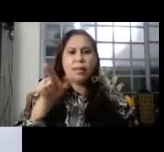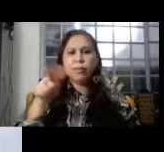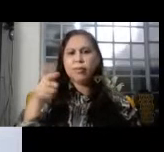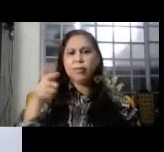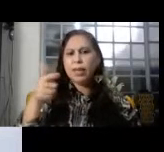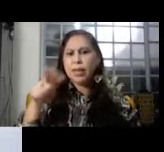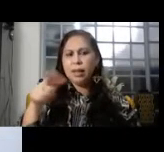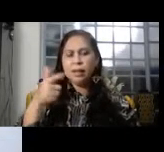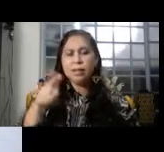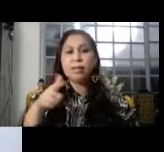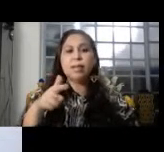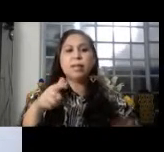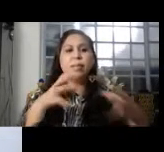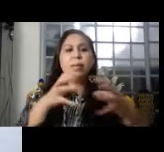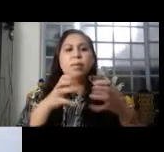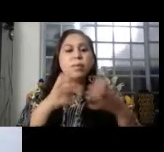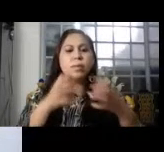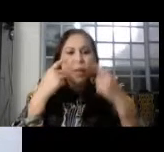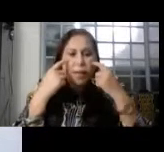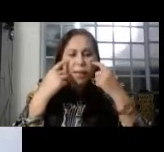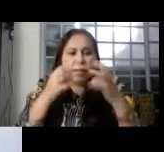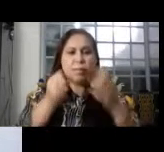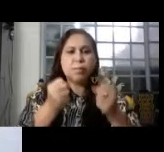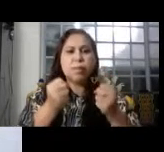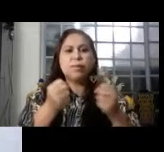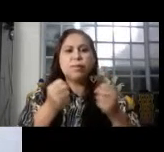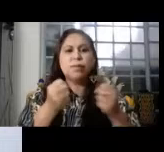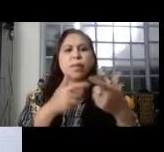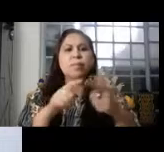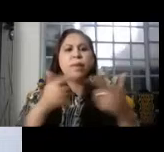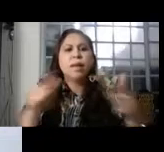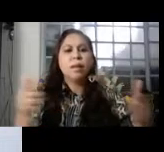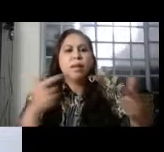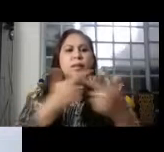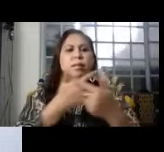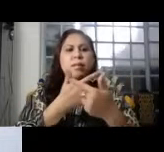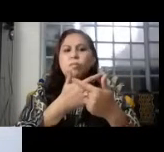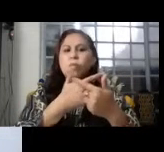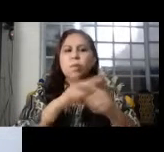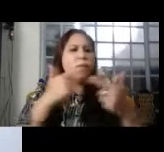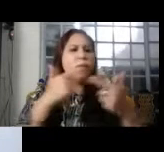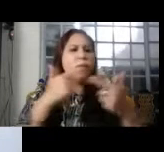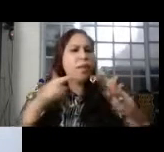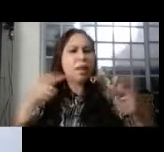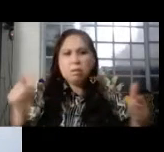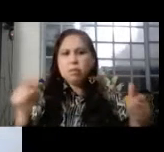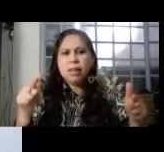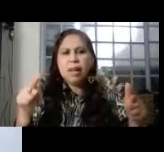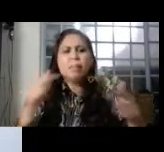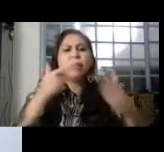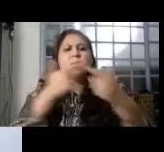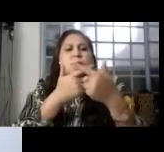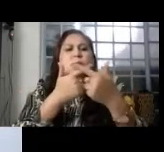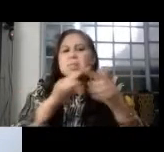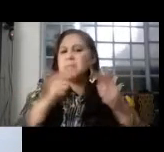né? Não tem, que se trata também de coisas concretas que a gente pode ver. E quando não tem nada,